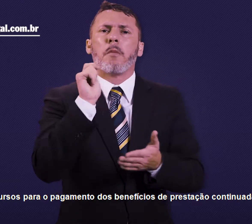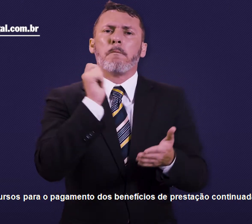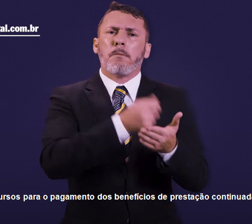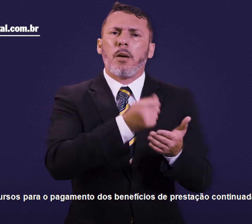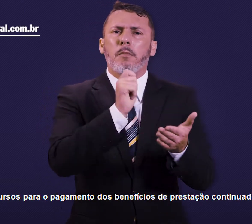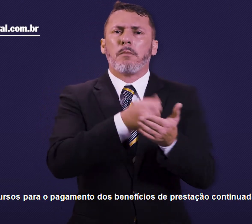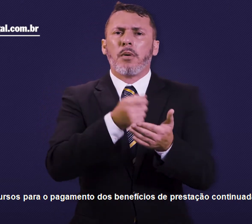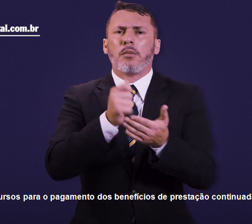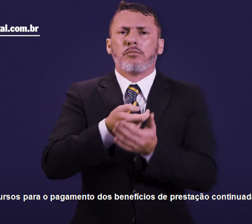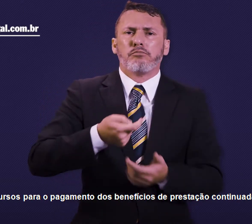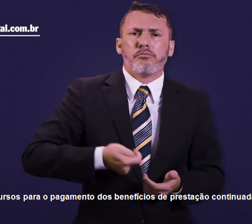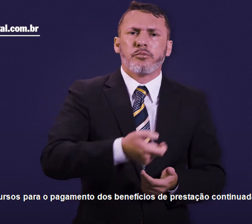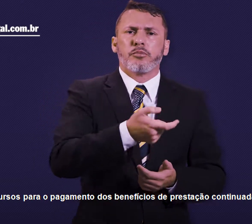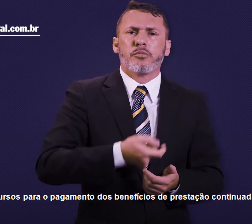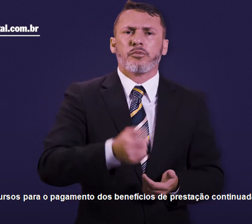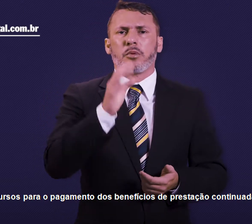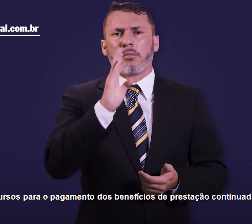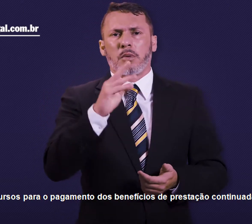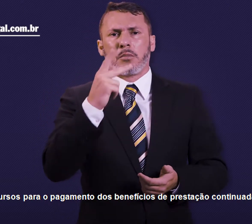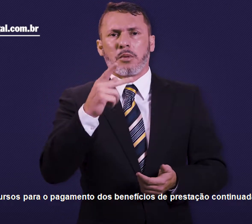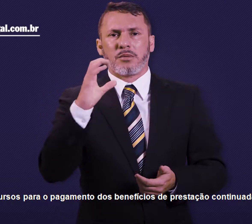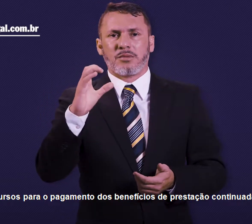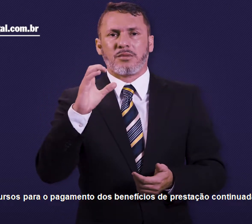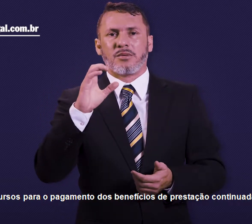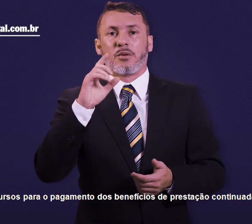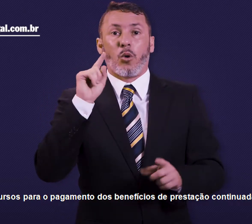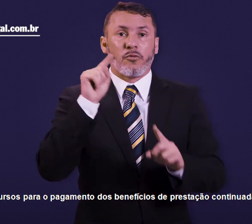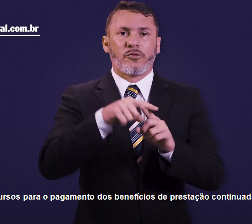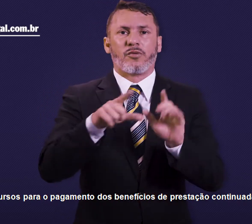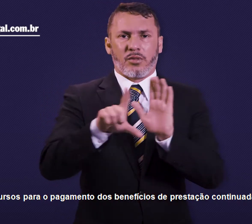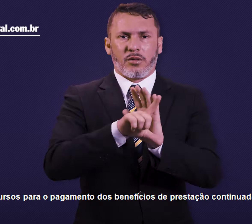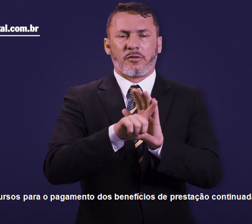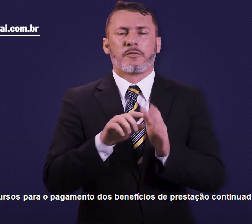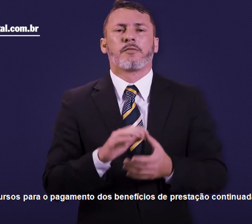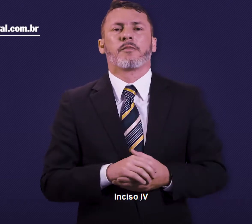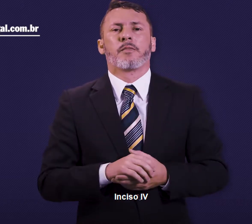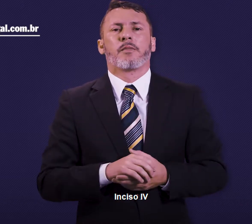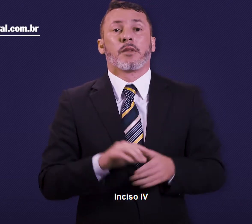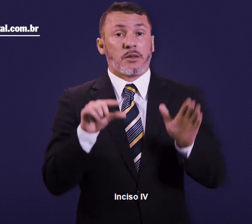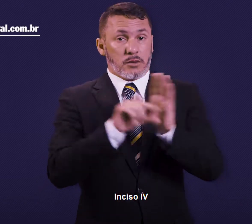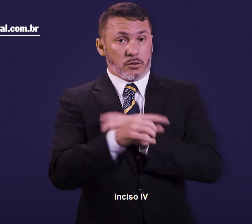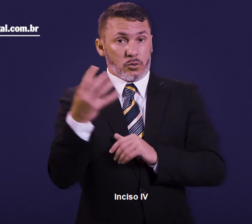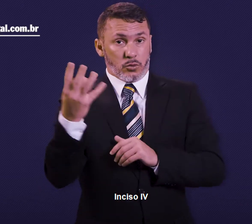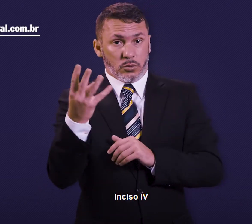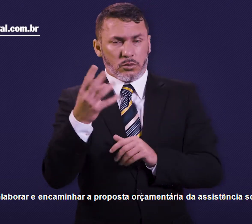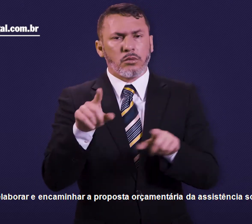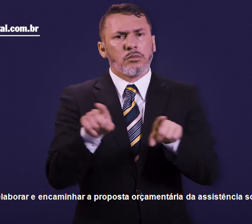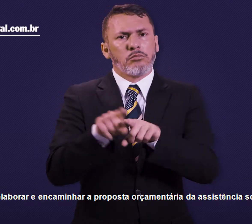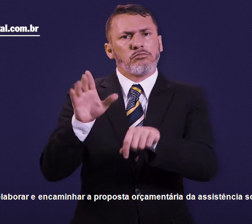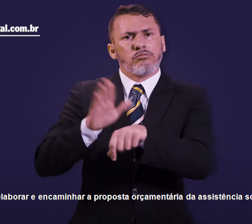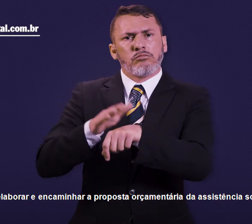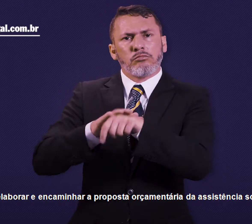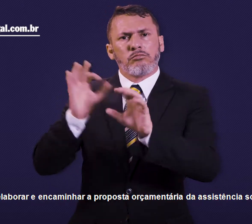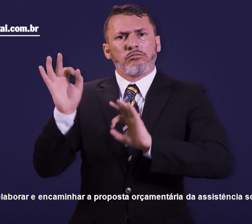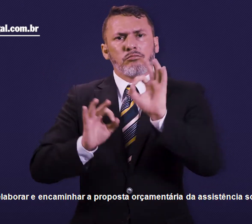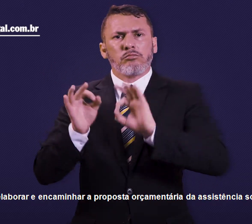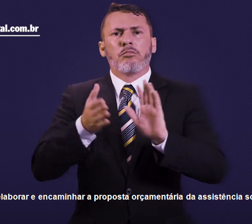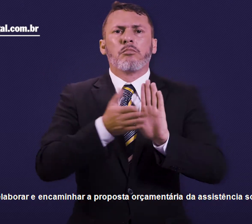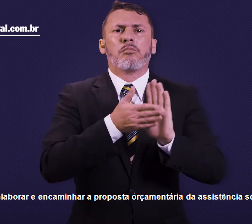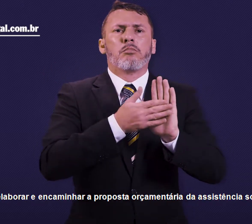o pagamento dos benefícios de prestação continuada definidos nesta lei. Inciso 4. Elaborar e encaminhar a